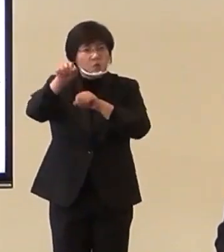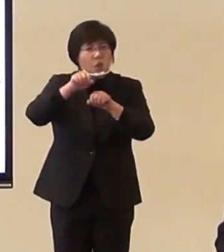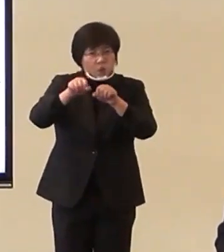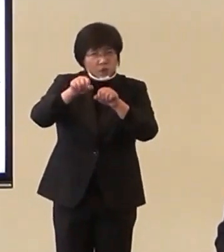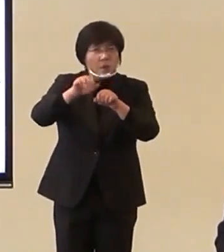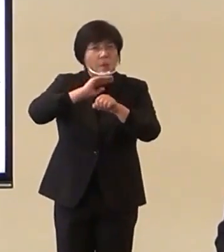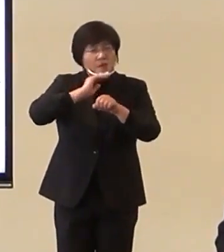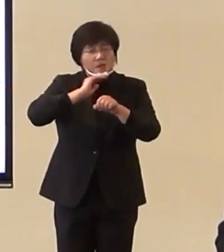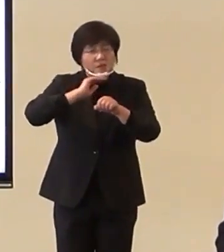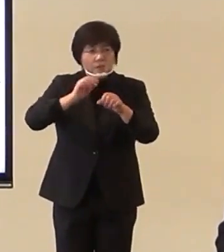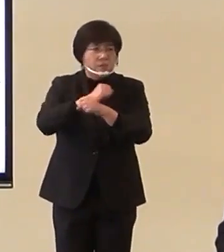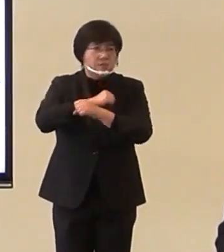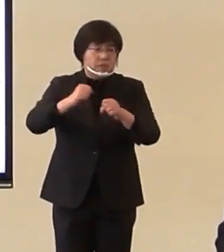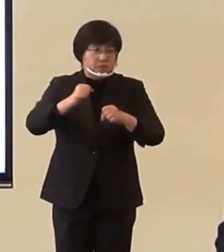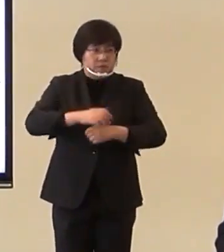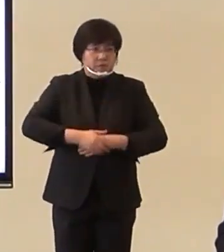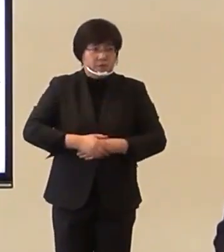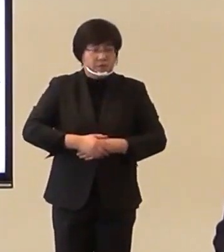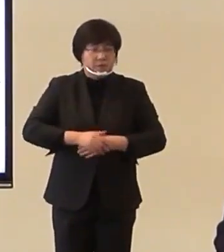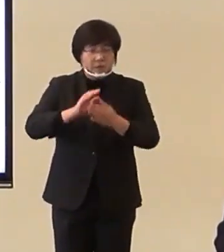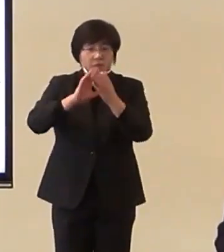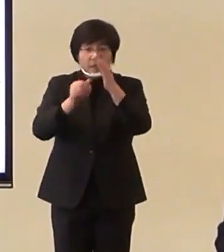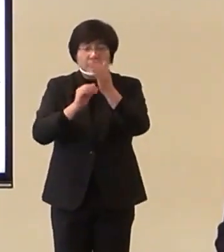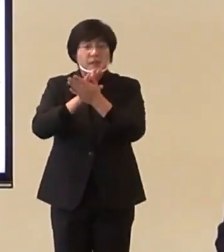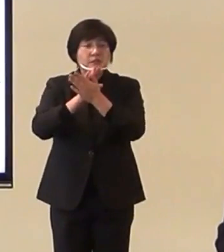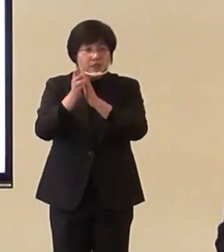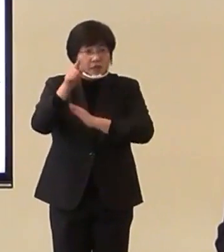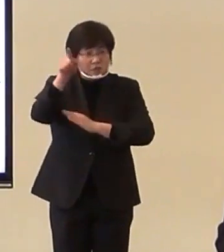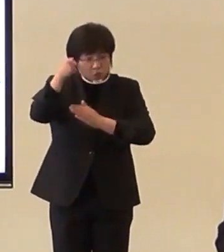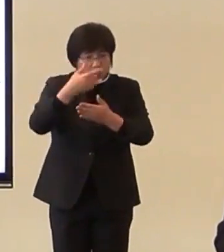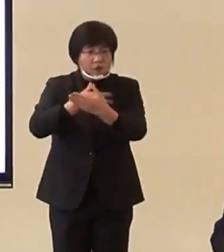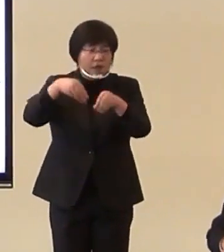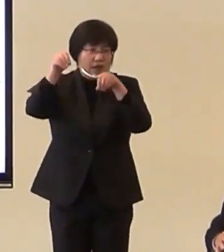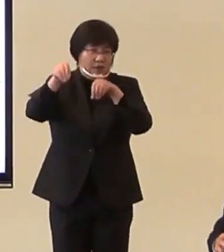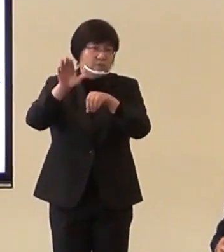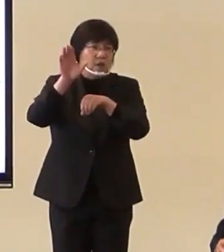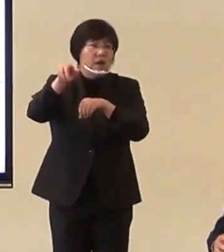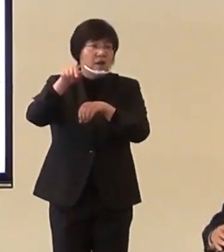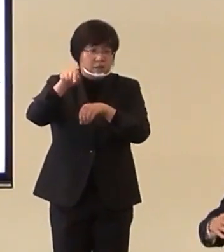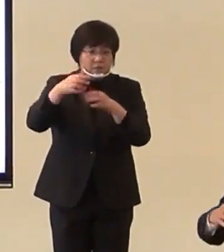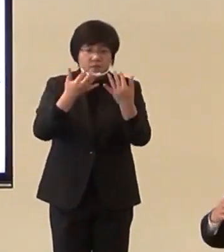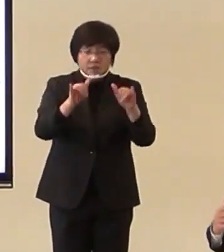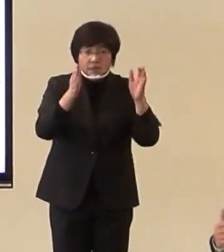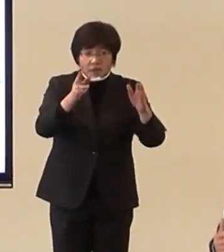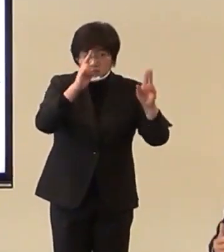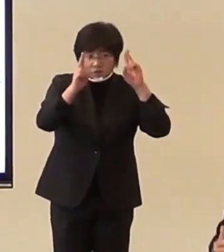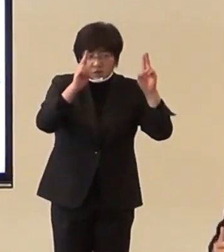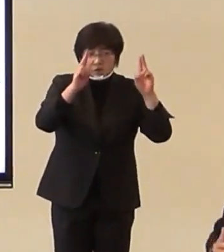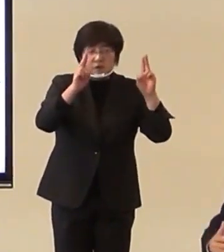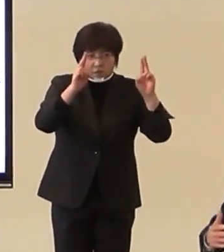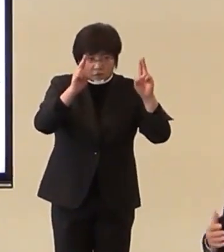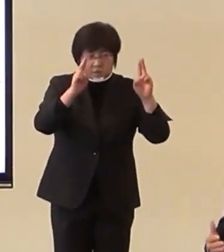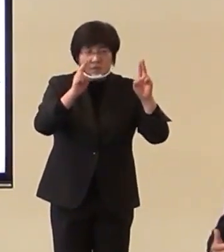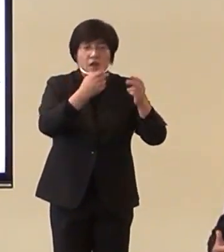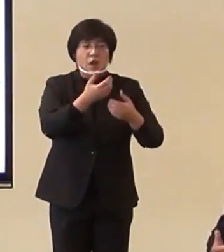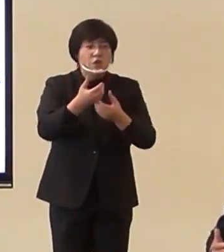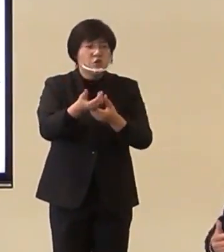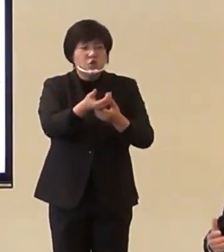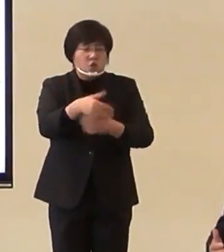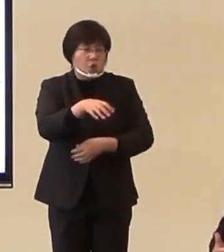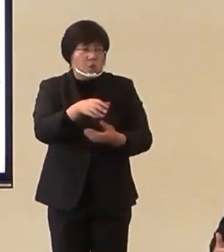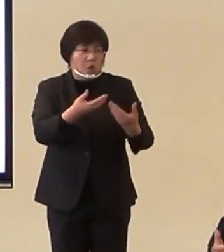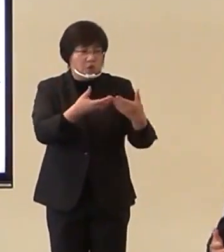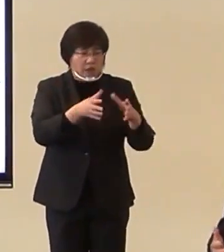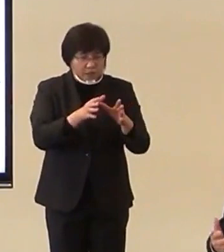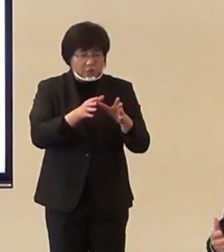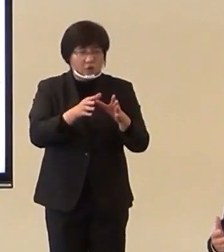の中では、山梨県モデルということで民間も入りながら、各いろんな消防団の方とかいろんなところの民